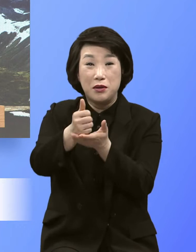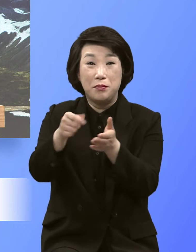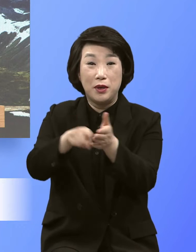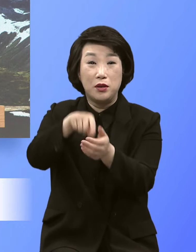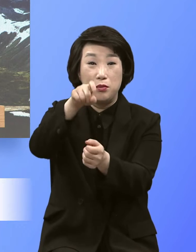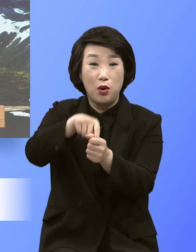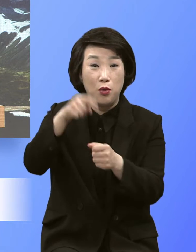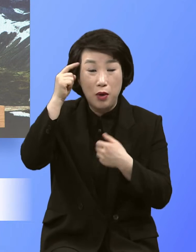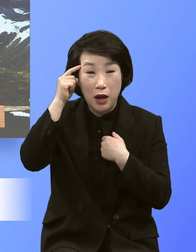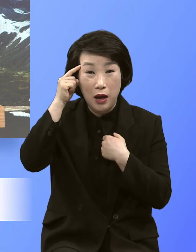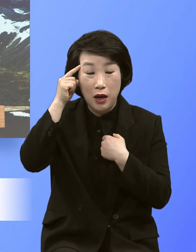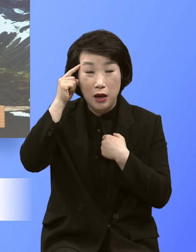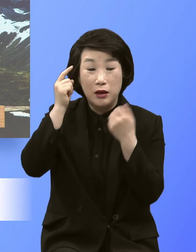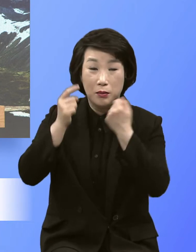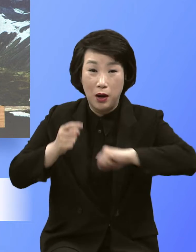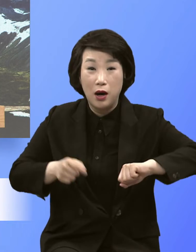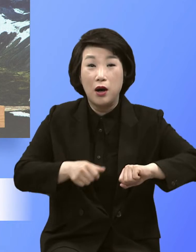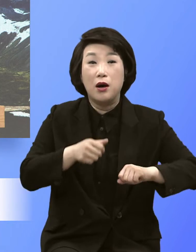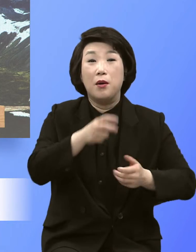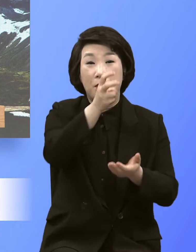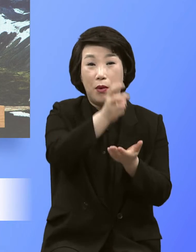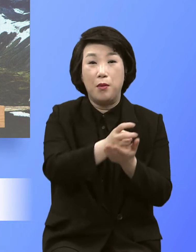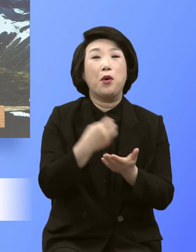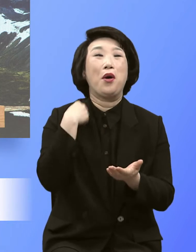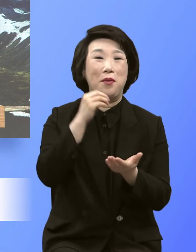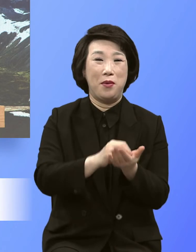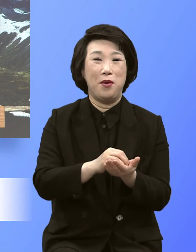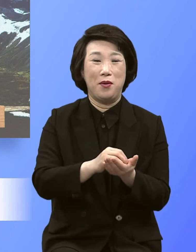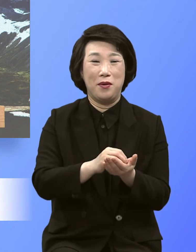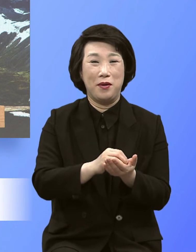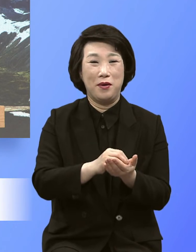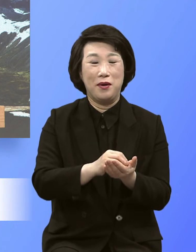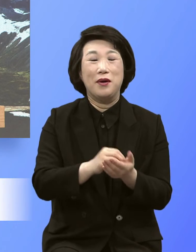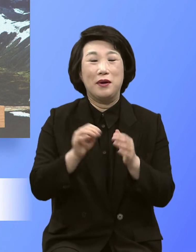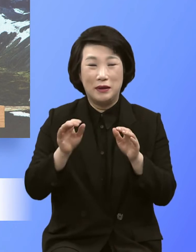믿느냐? 파괴된 질서를 회복해서